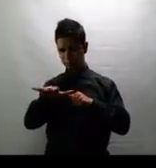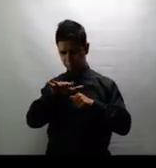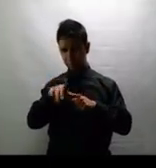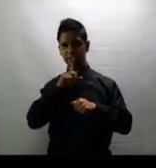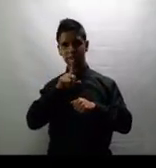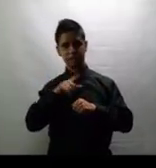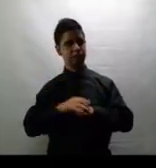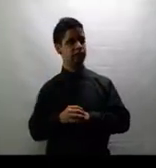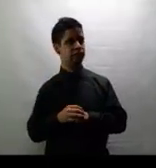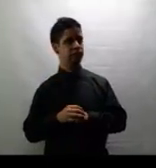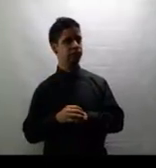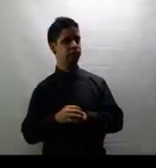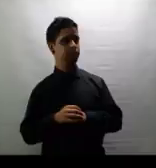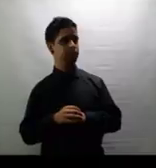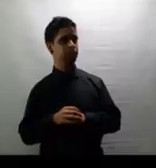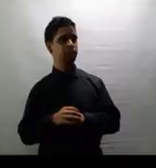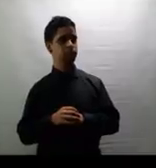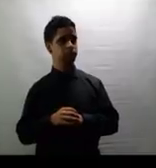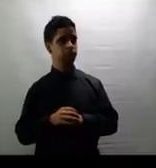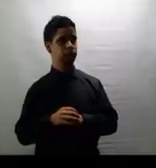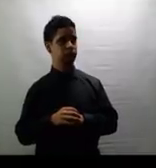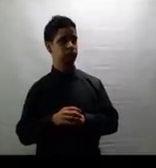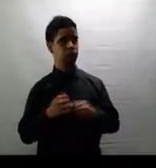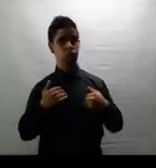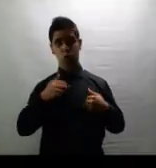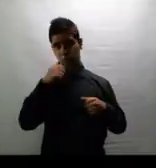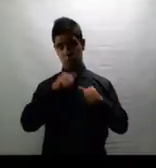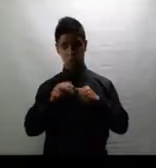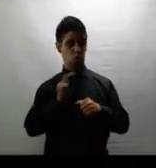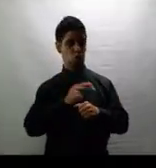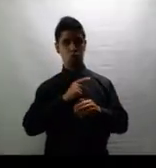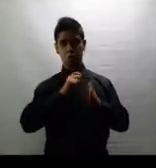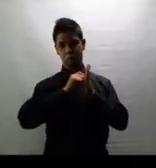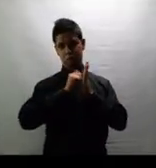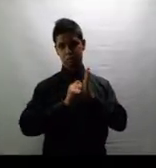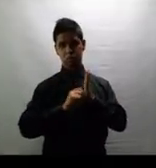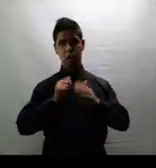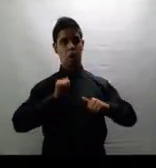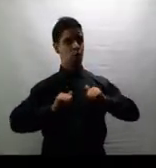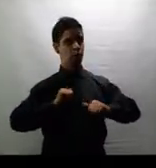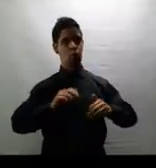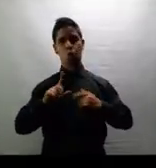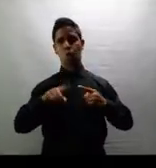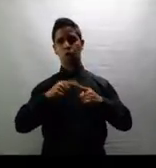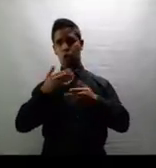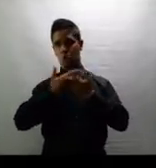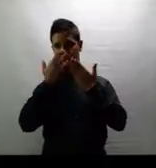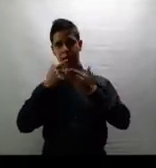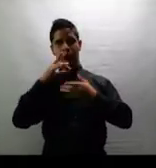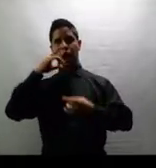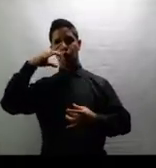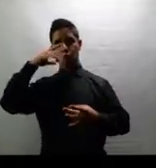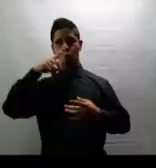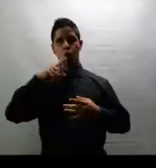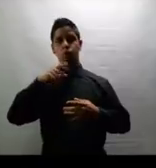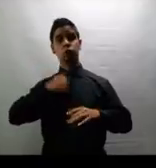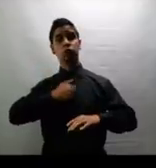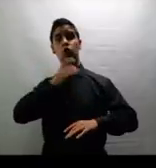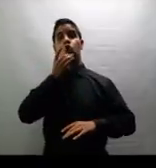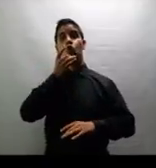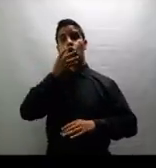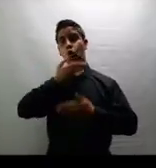de las obras que tuvimos bueno nosotros escribimos una obra en el tiempo que no había luz pues bien si